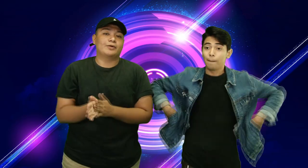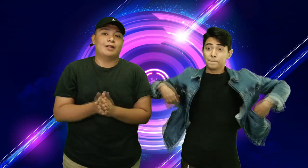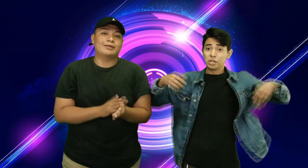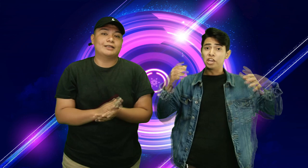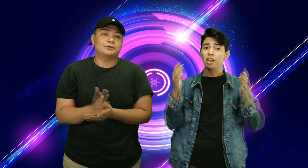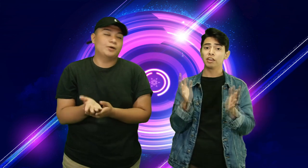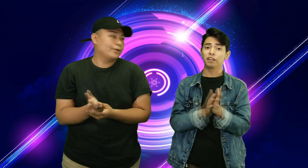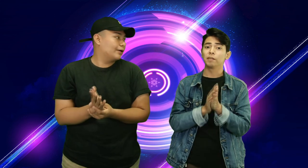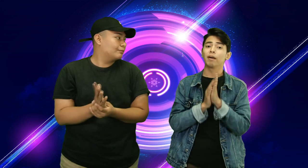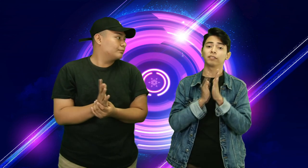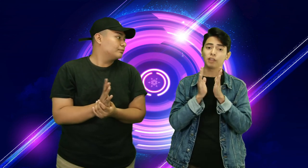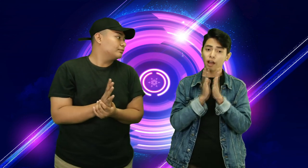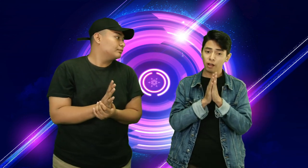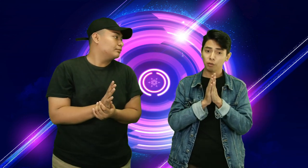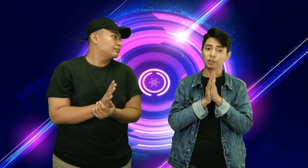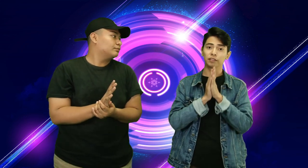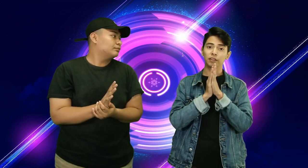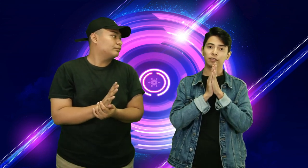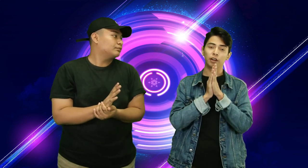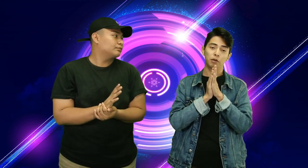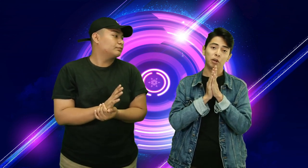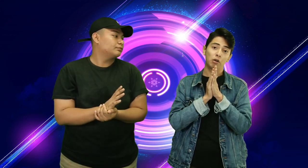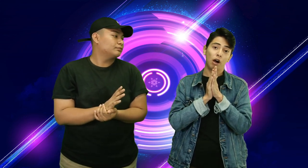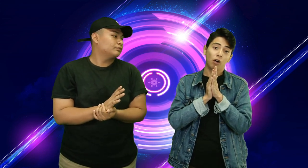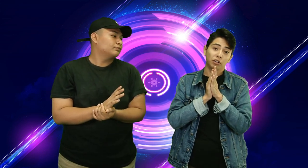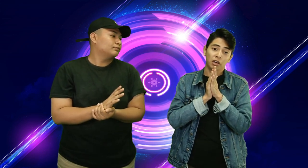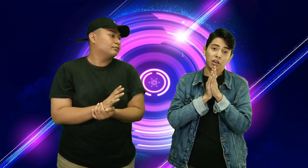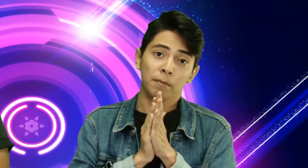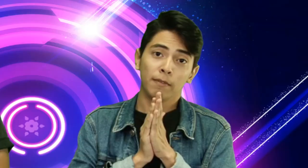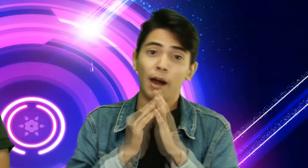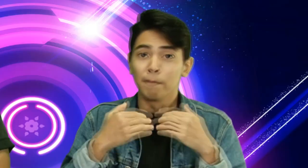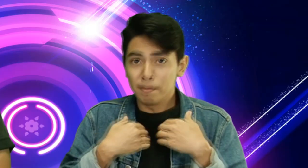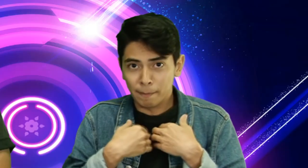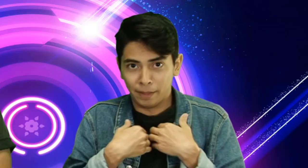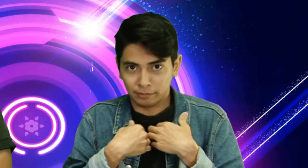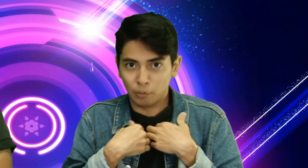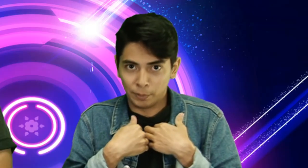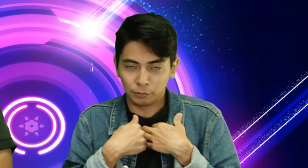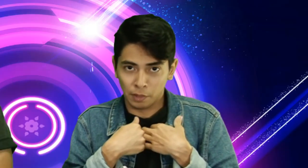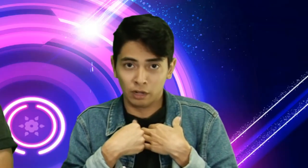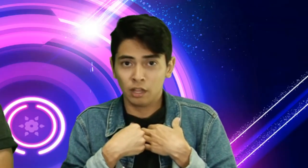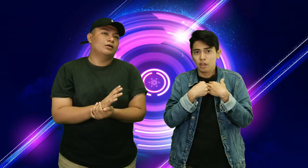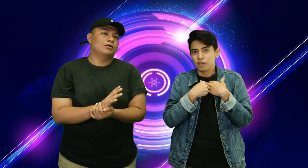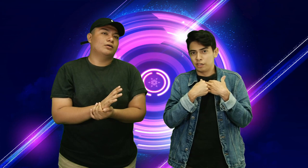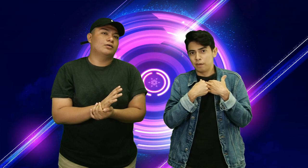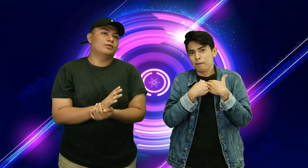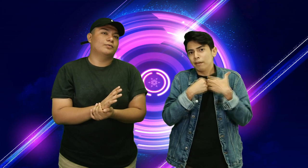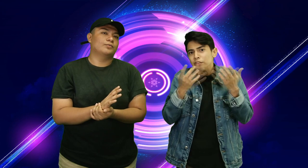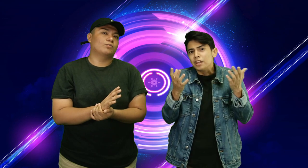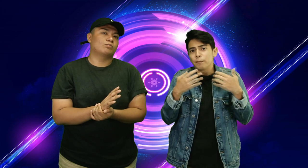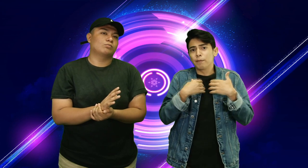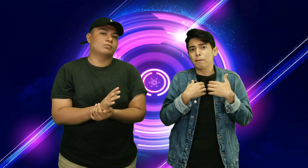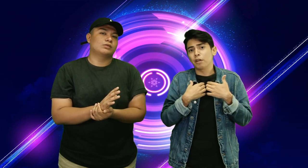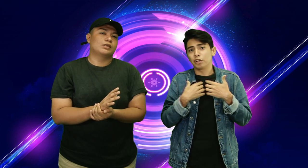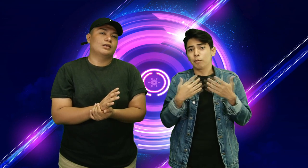lamentándonos demasiado necesario bueno aunque a mí me pasó en lo personal que me mantiene pues mis padres comieron